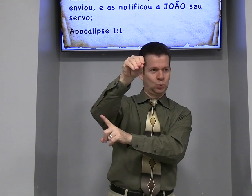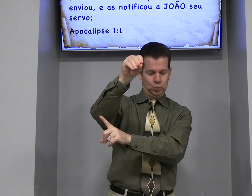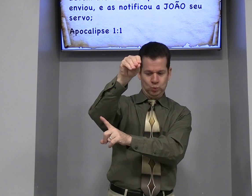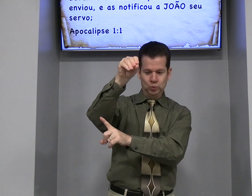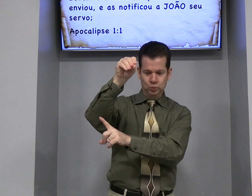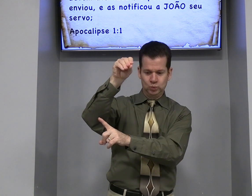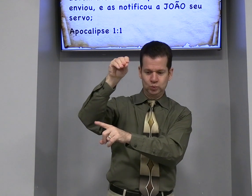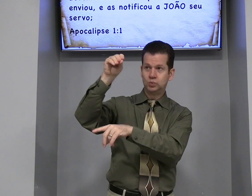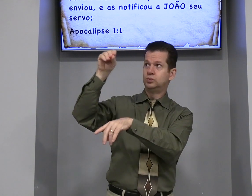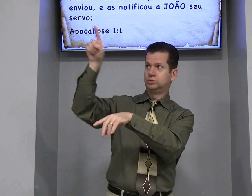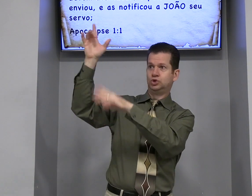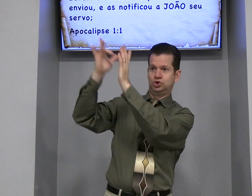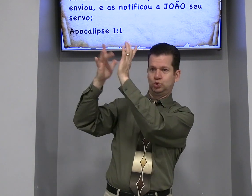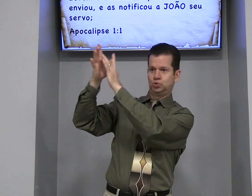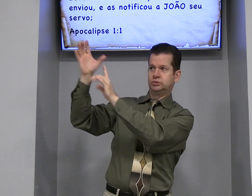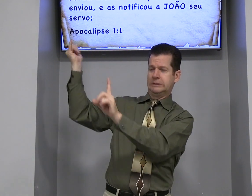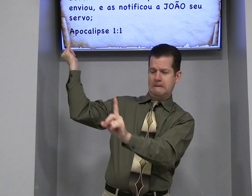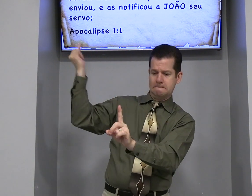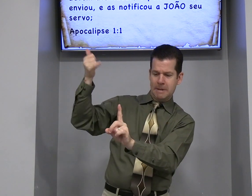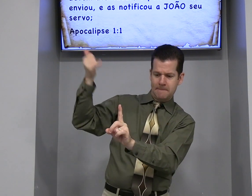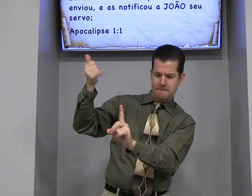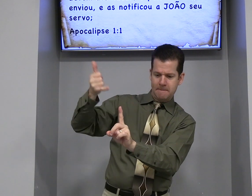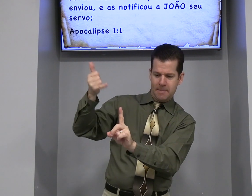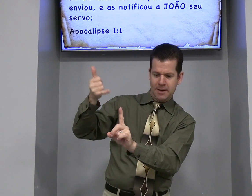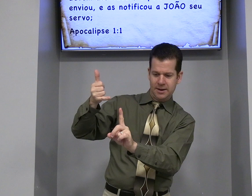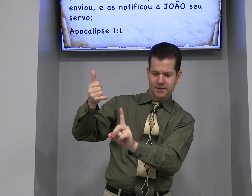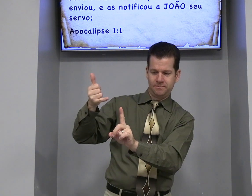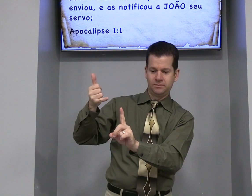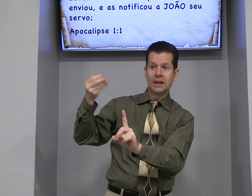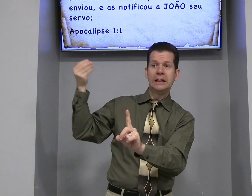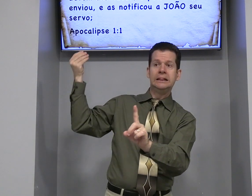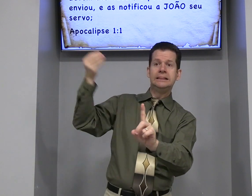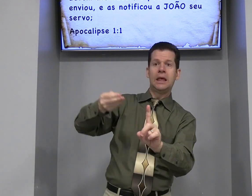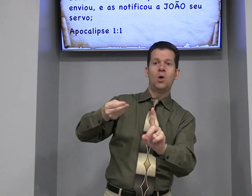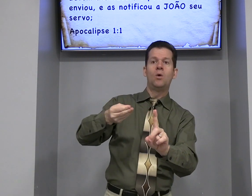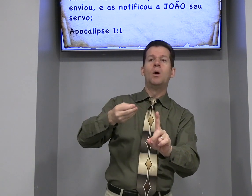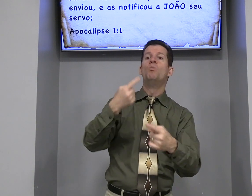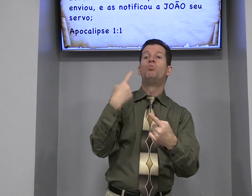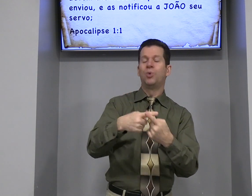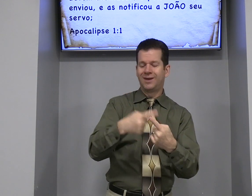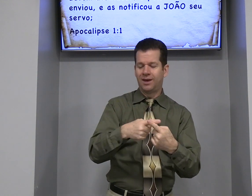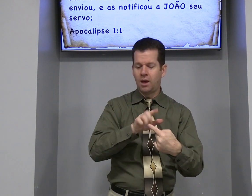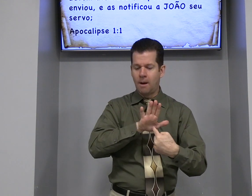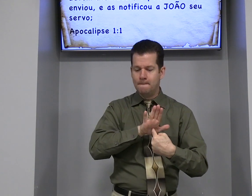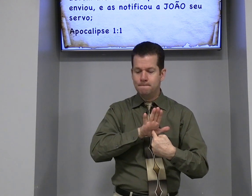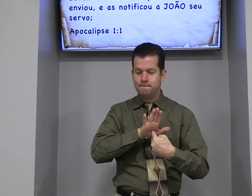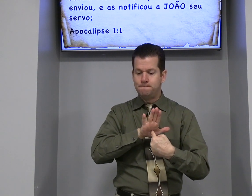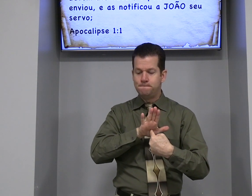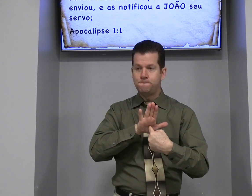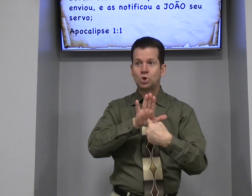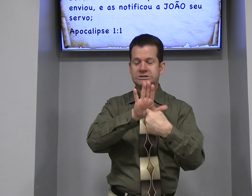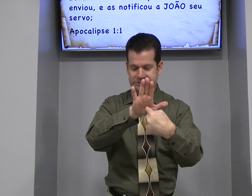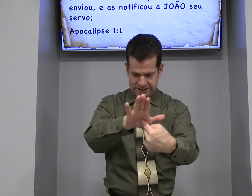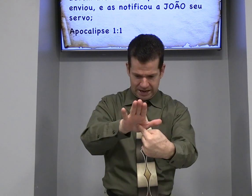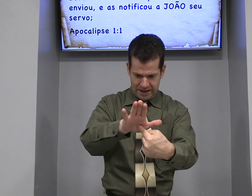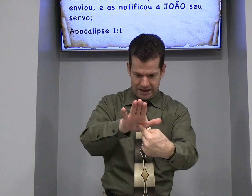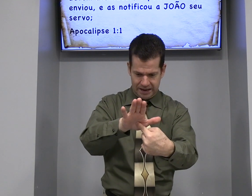revelação de Jesus Cristo, a qual Deus lhe deu para